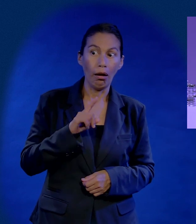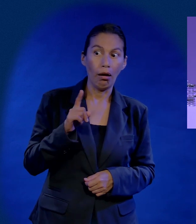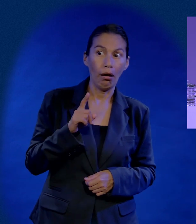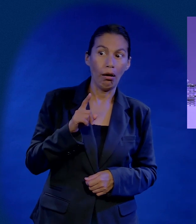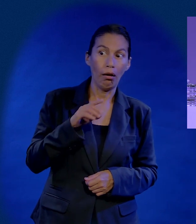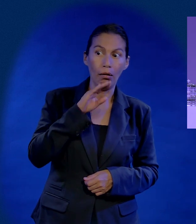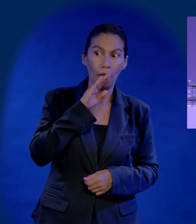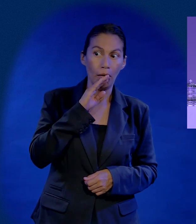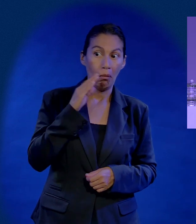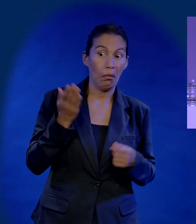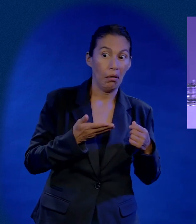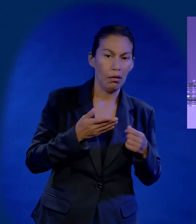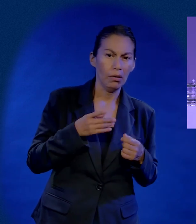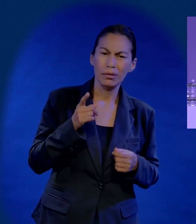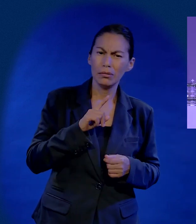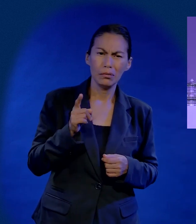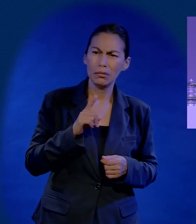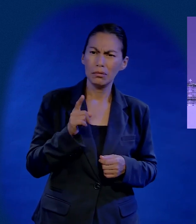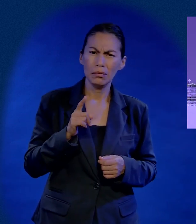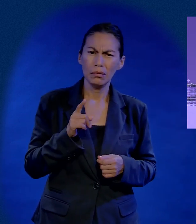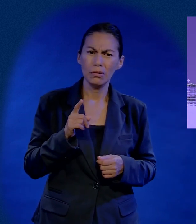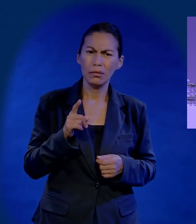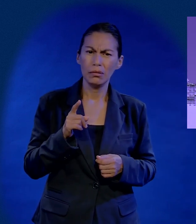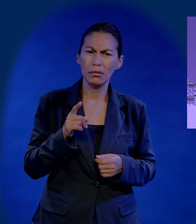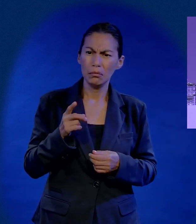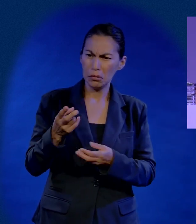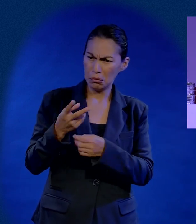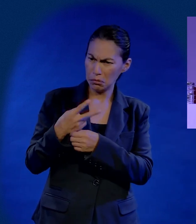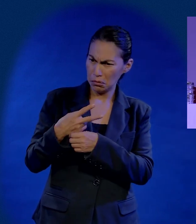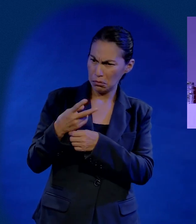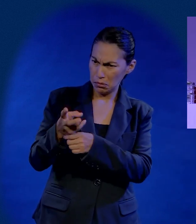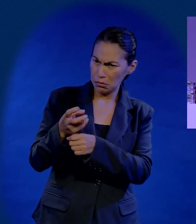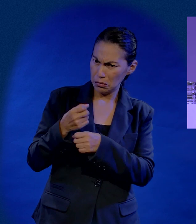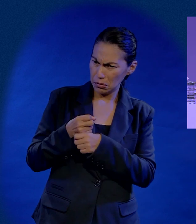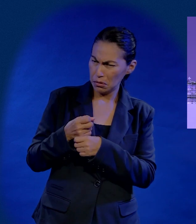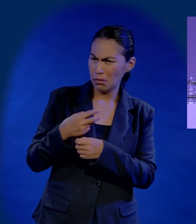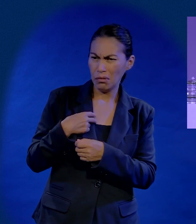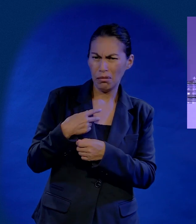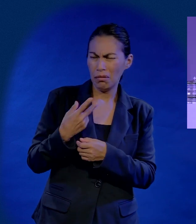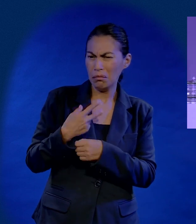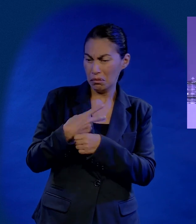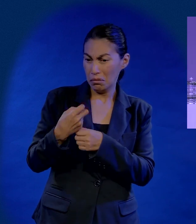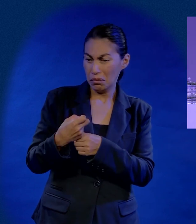Oye, Luis, ten. Yo no vivía pensando, ay, no, porque mamá me va a pegar. No, no.